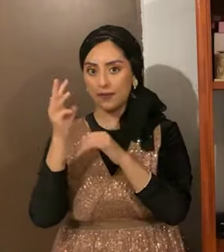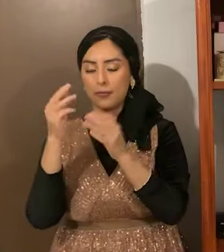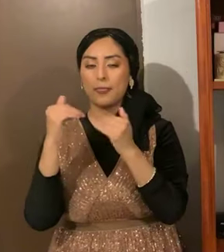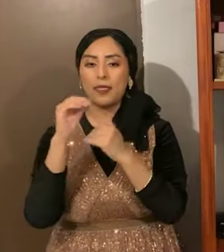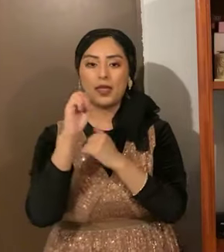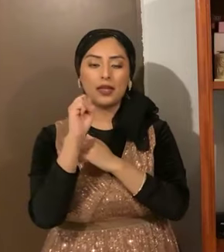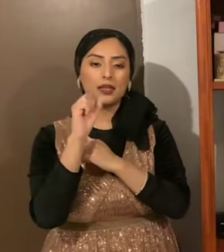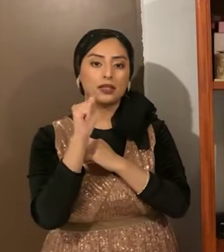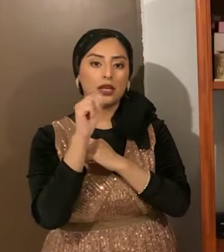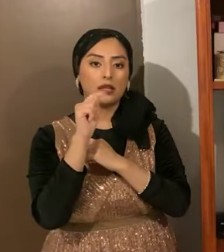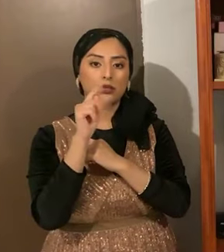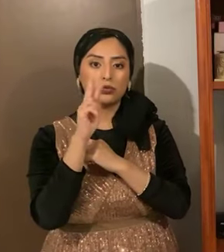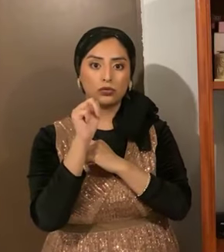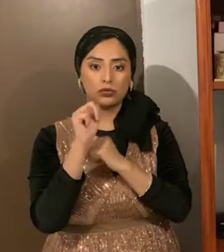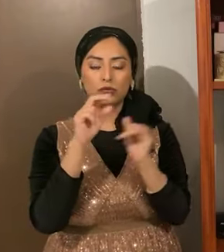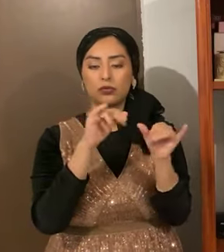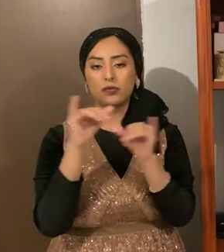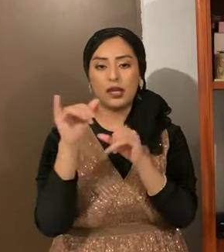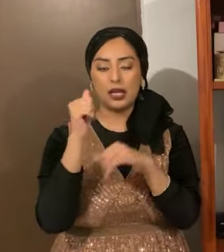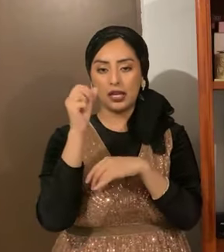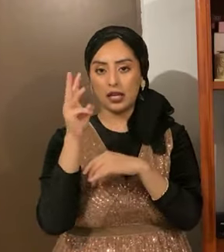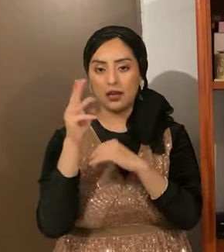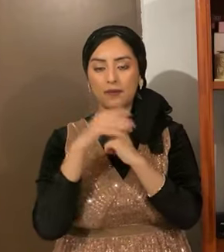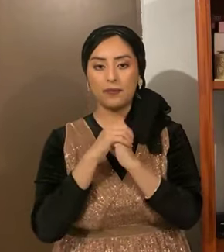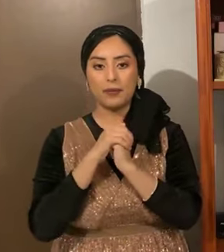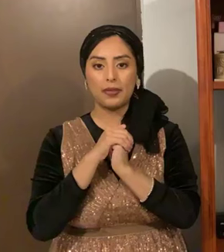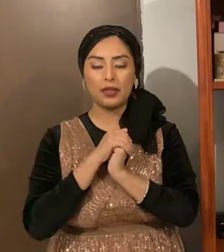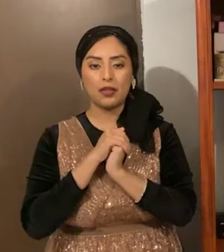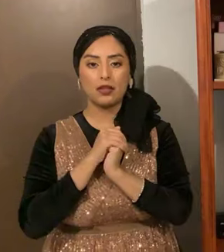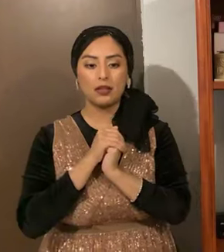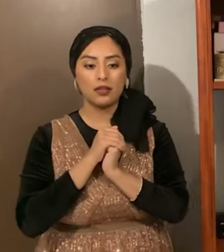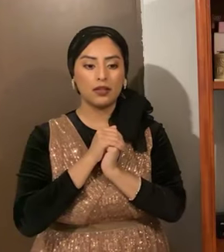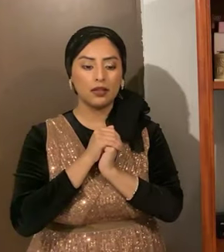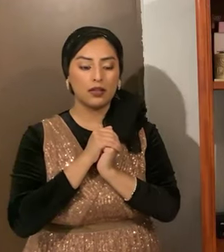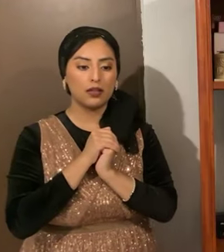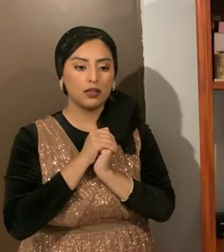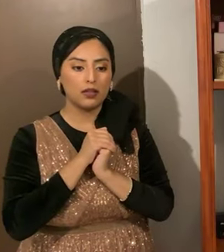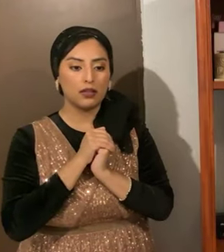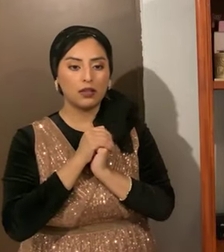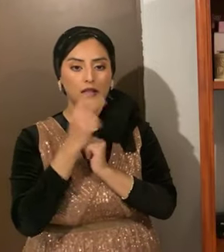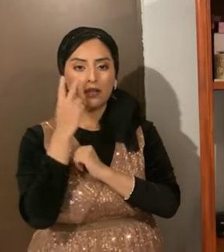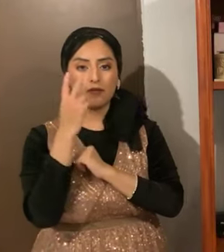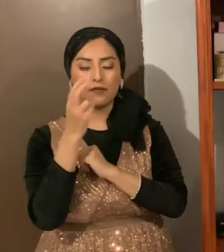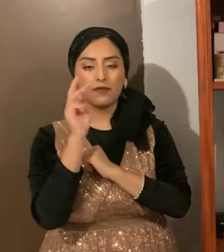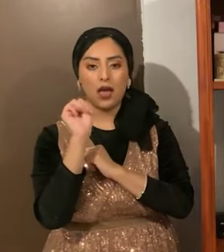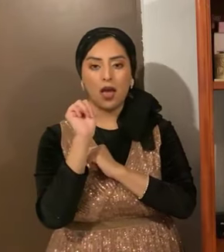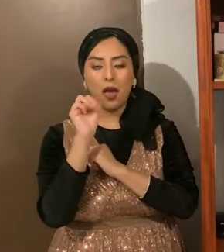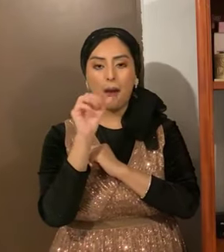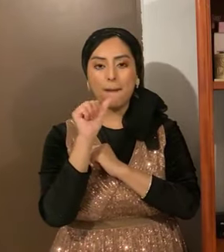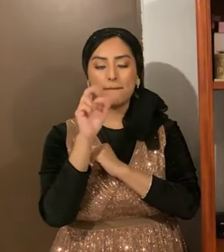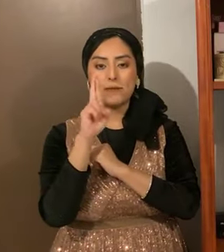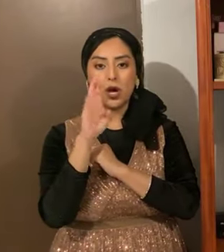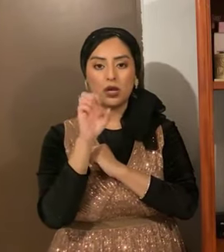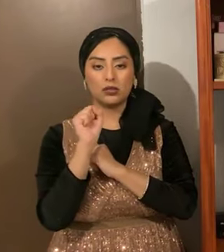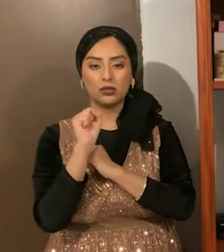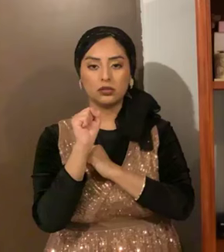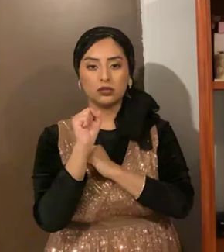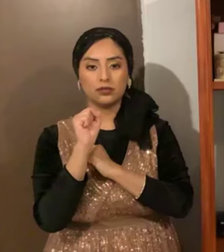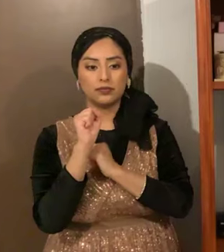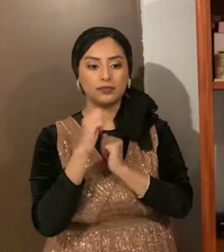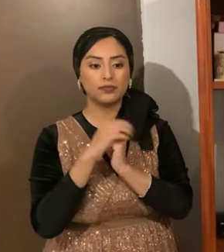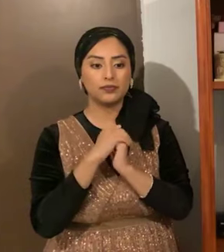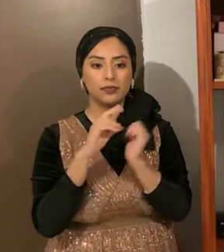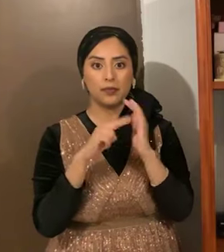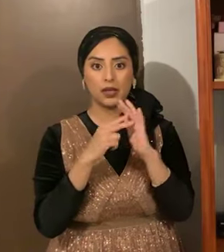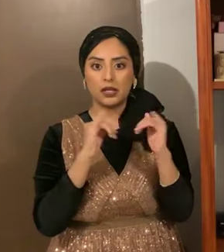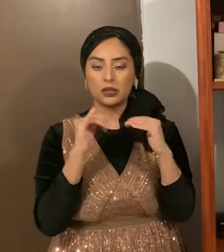Saturno representa a Yahshua. Del lado derecho encontramos a Marte, ¿sí? La